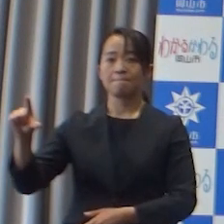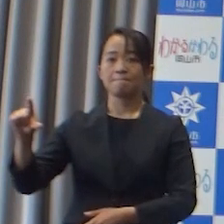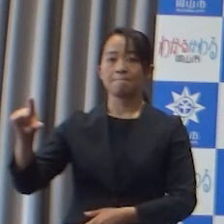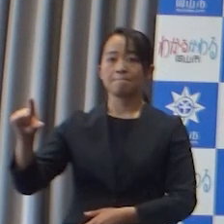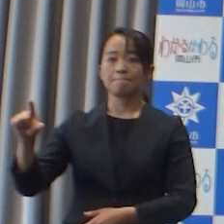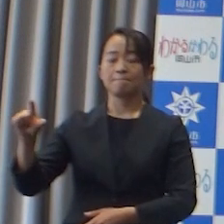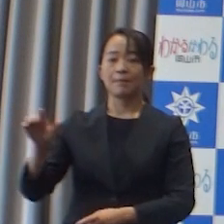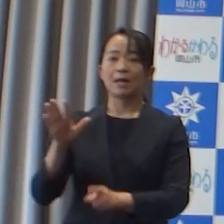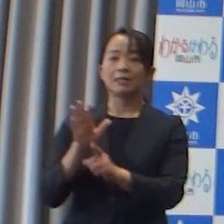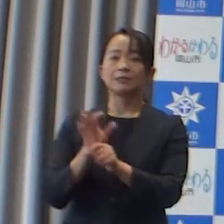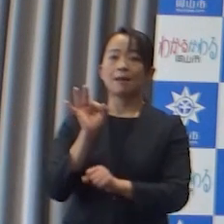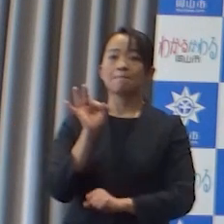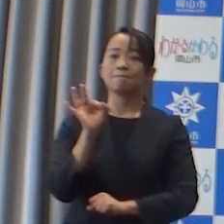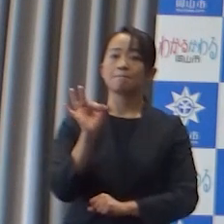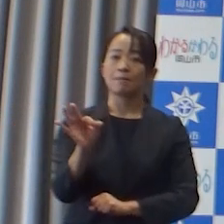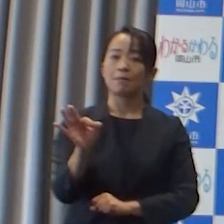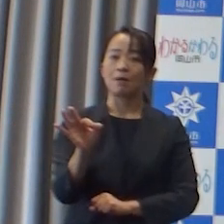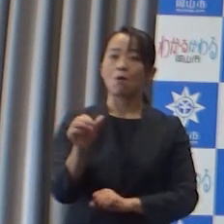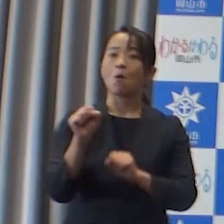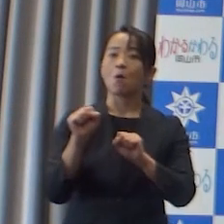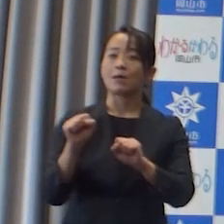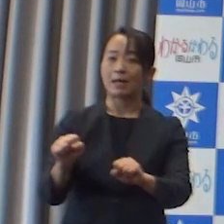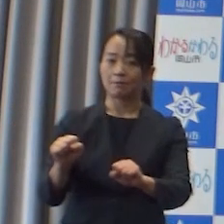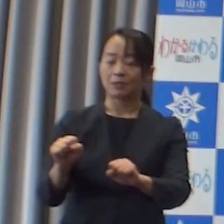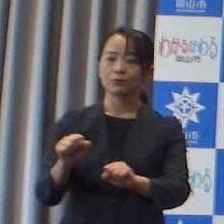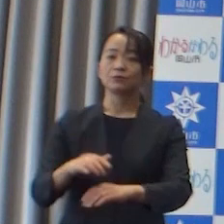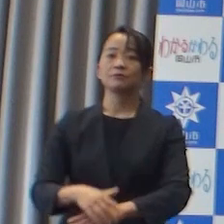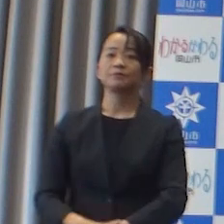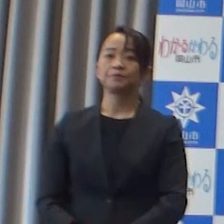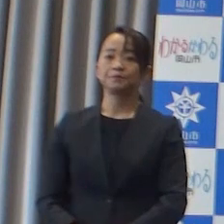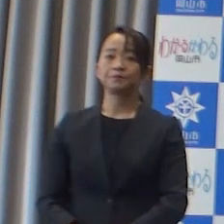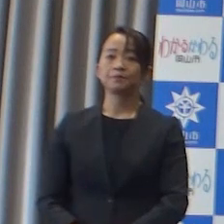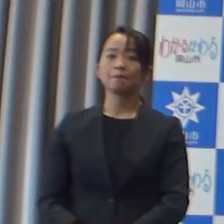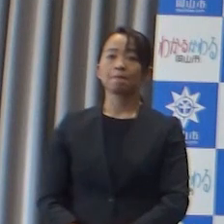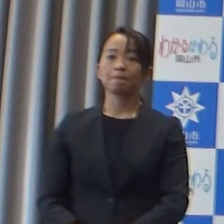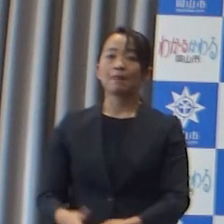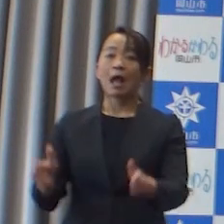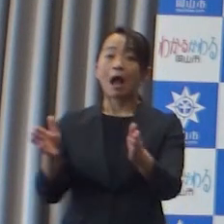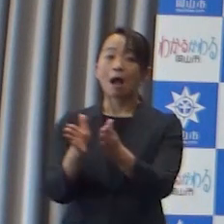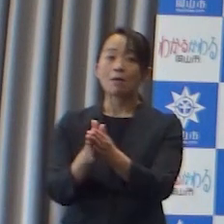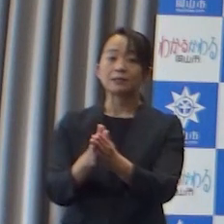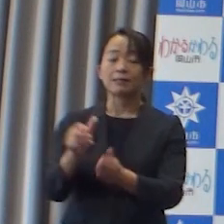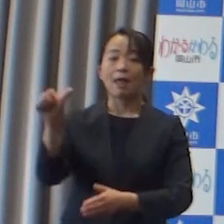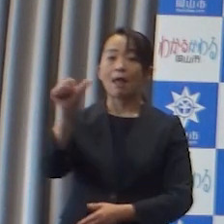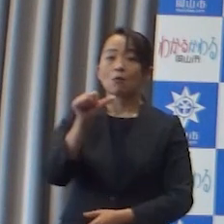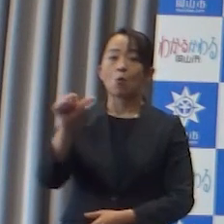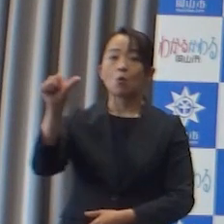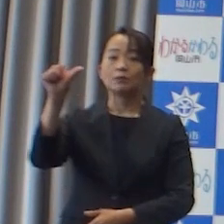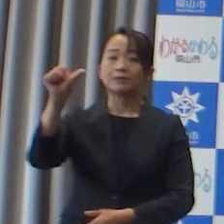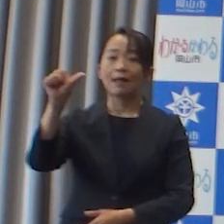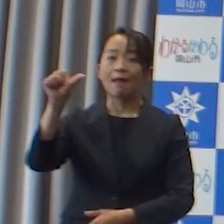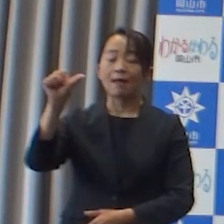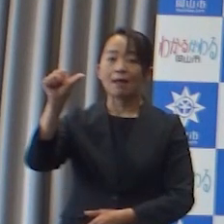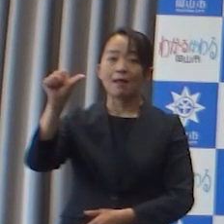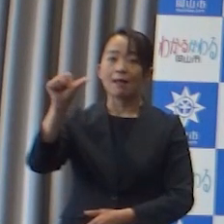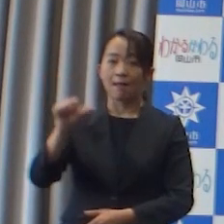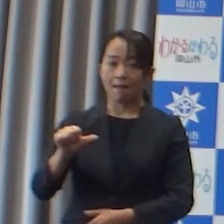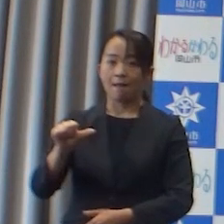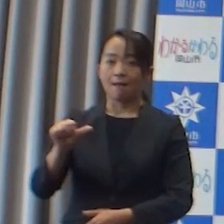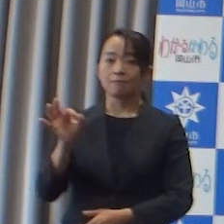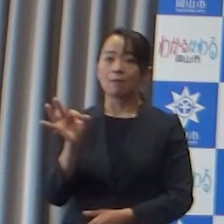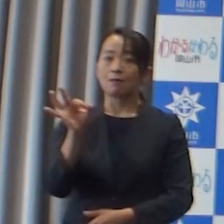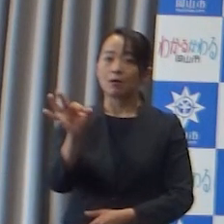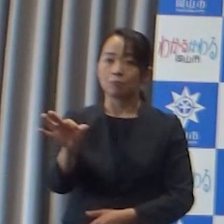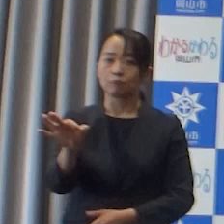円の支援を実施することといたしました。したがって計5000円になるわけであります